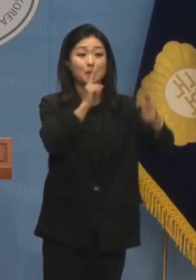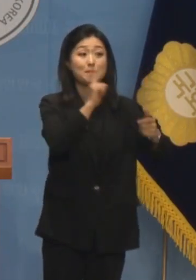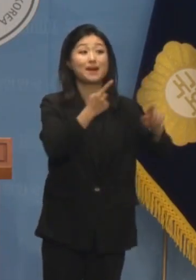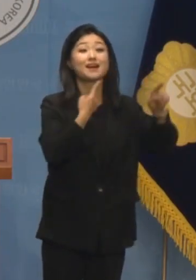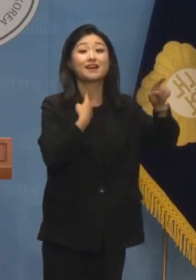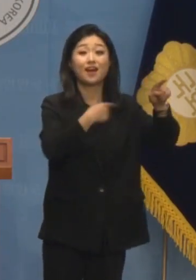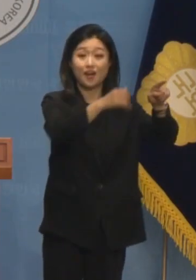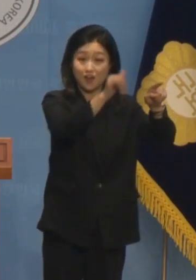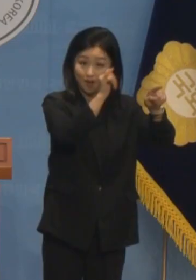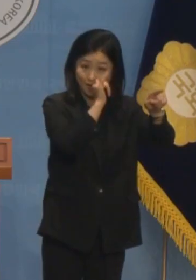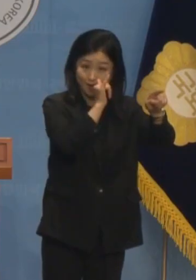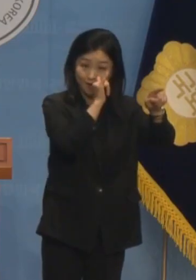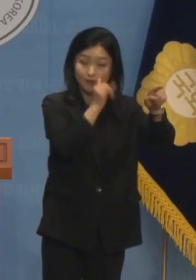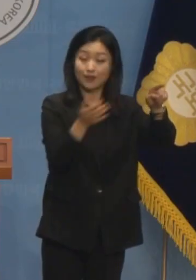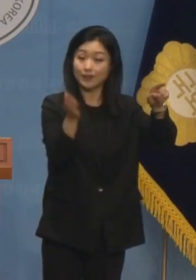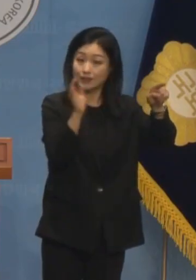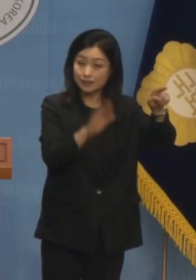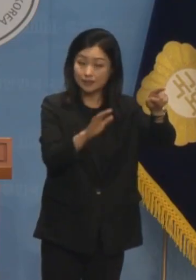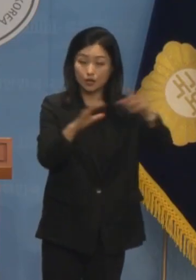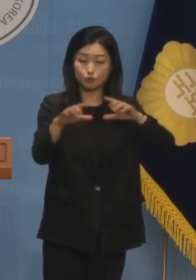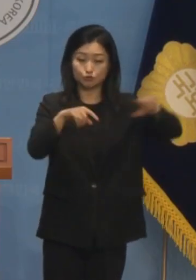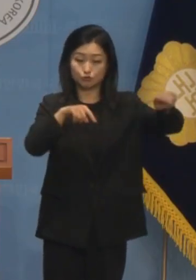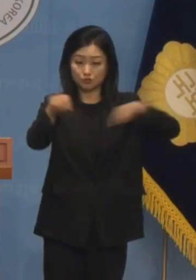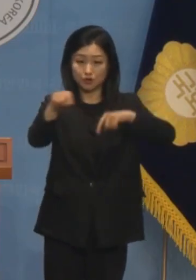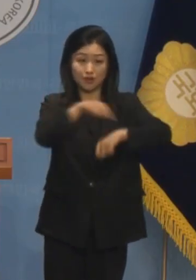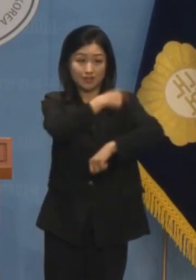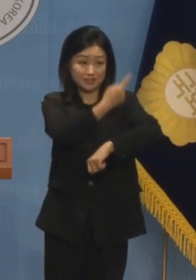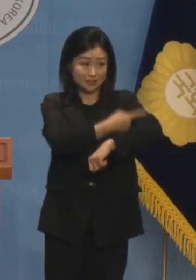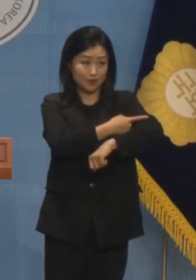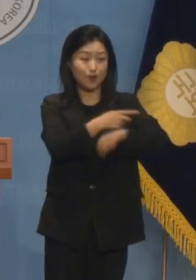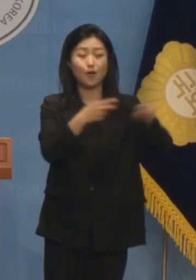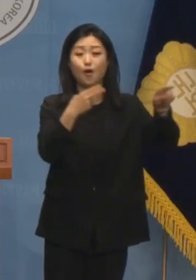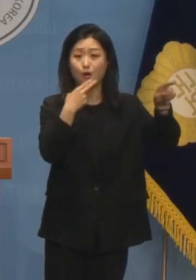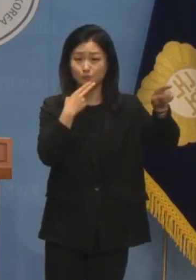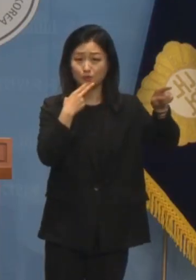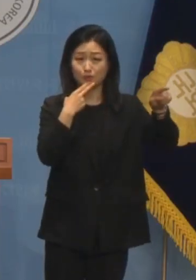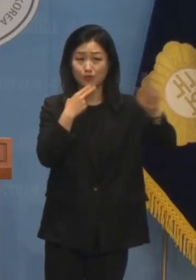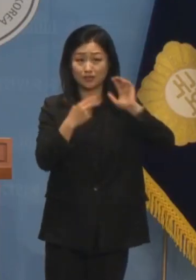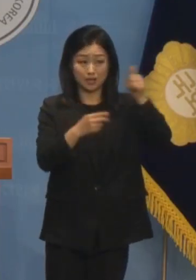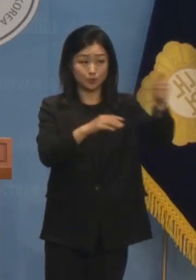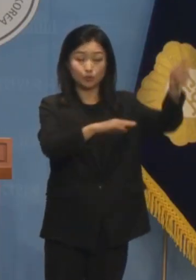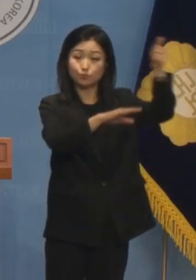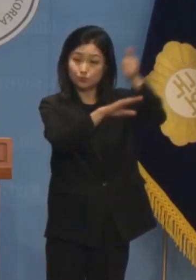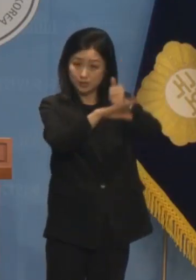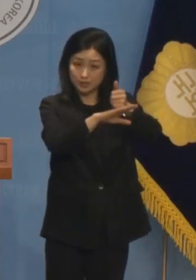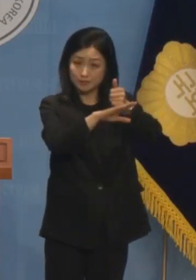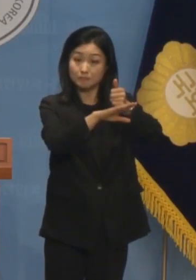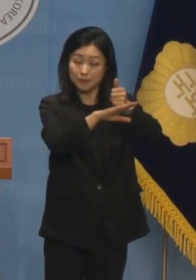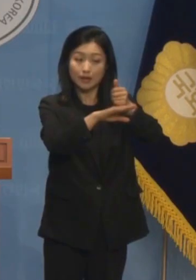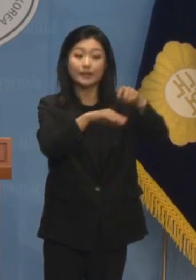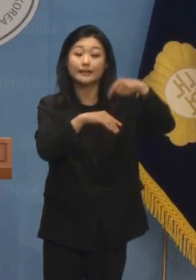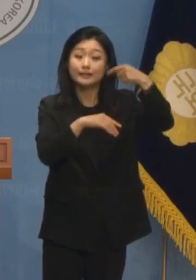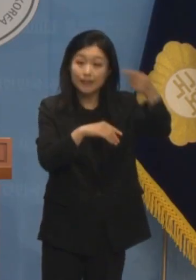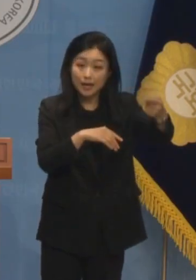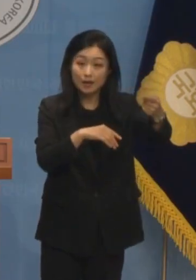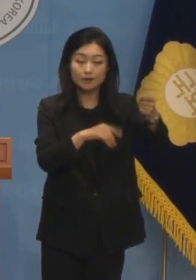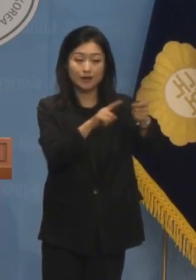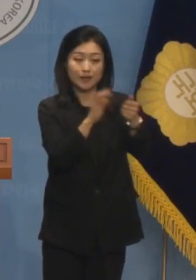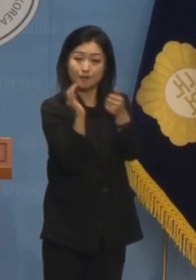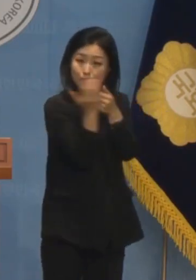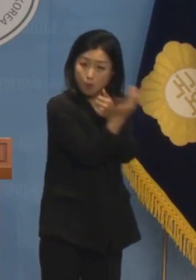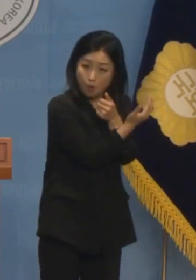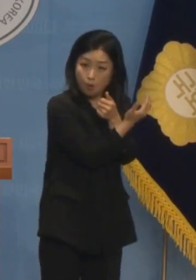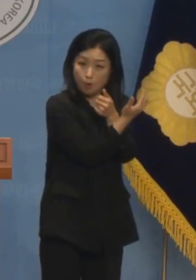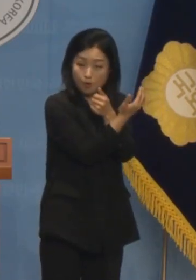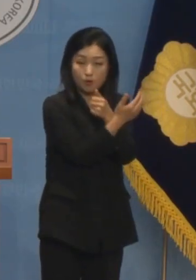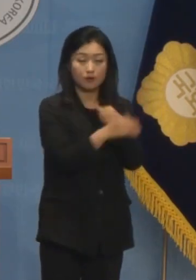있습니다. 그런데 국정을 운영할 능력이 안 되는 자가 대통령 자리에 앉아 있고 그 대통령을 아무것도